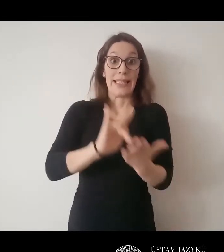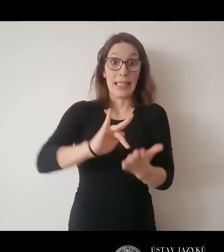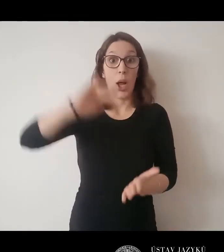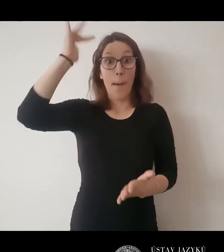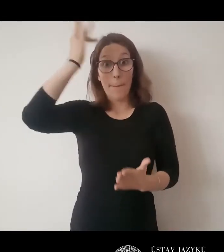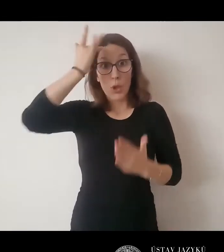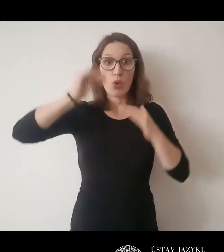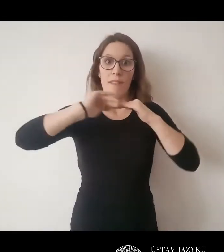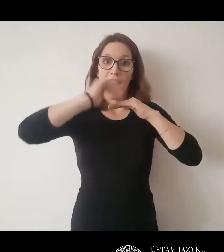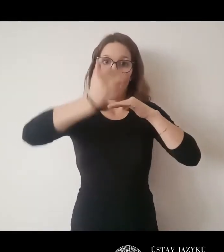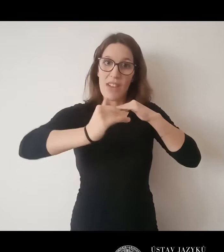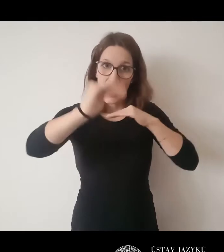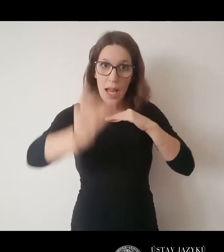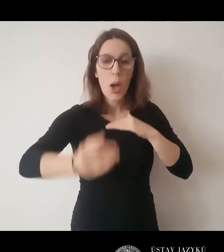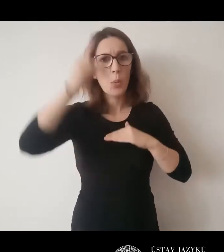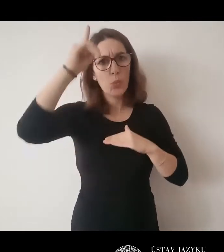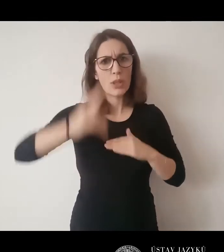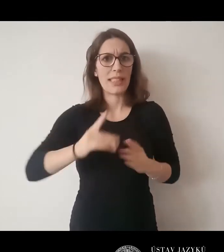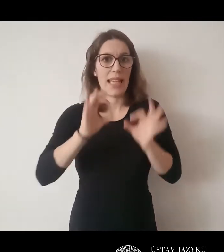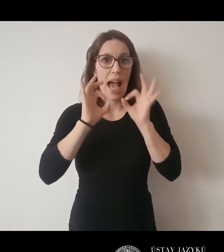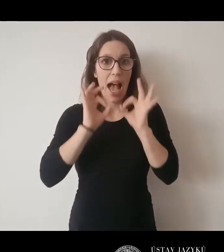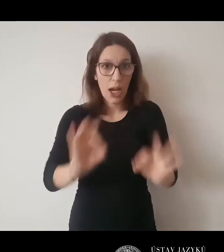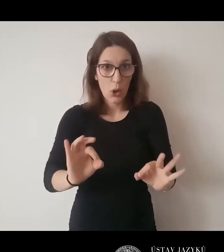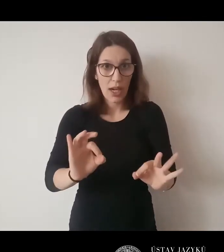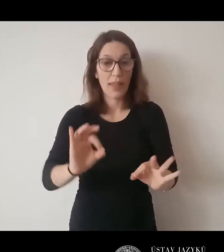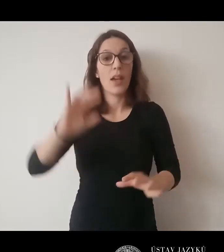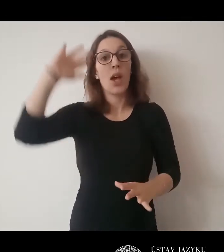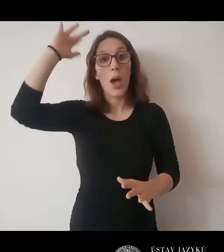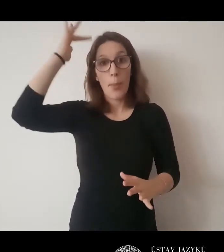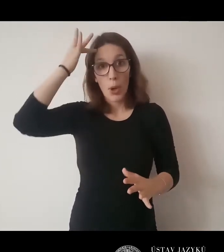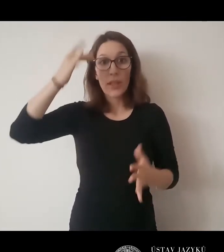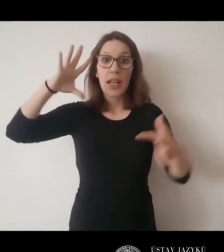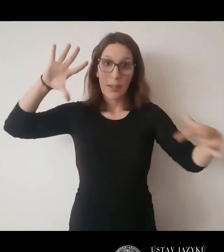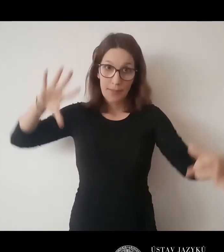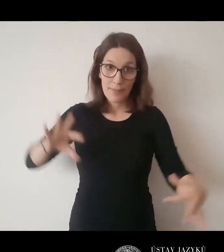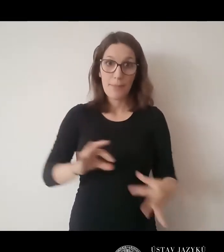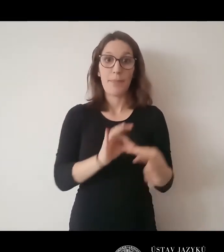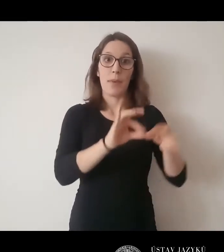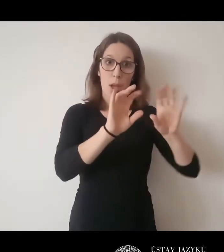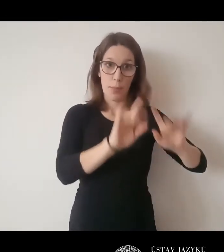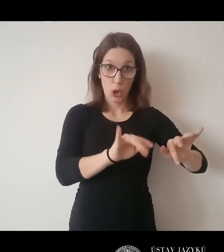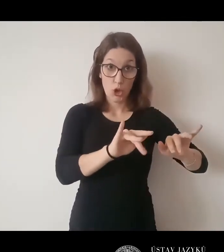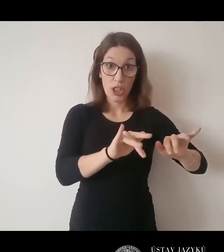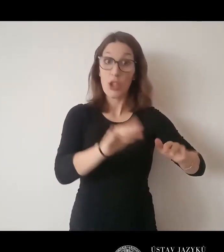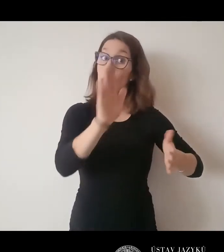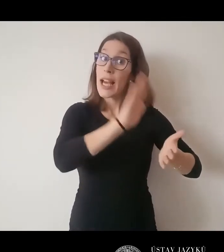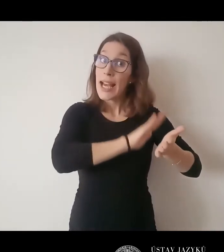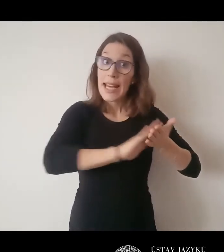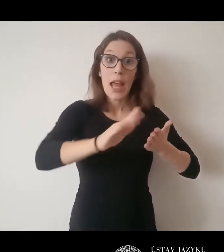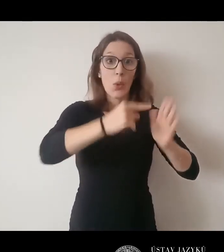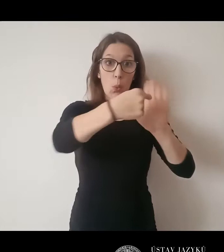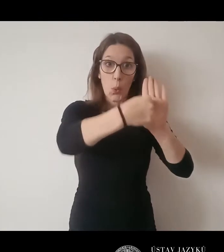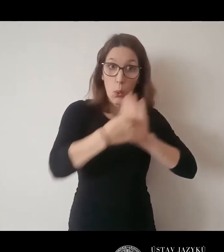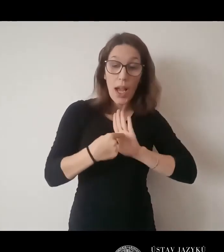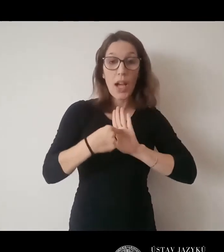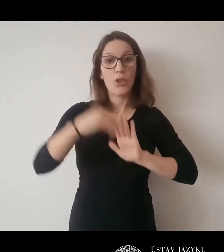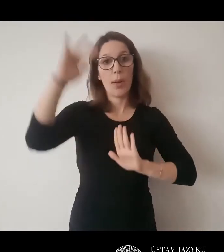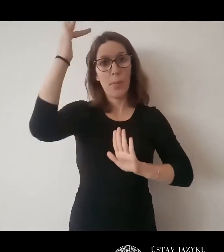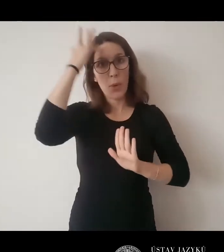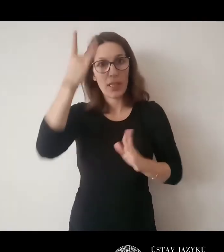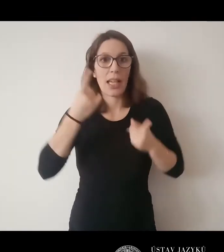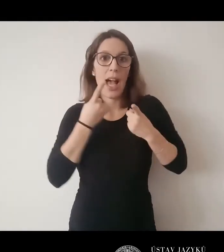vlastně snímá elektrickou aktivitu mozku a v reálném čase nás tak může informovat o tom, zdali v tom mozku probíhají